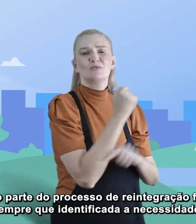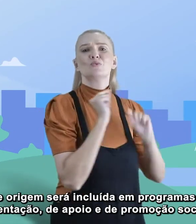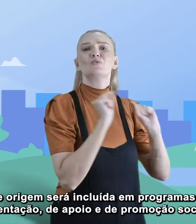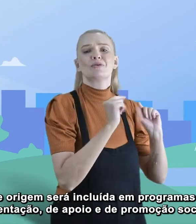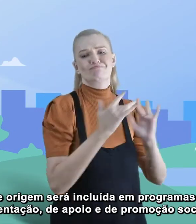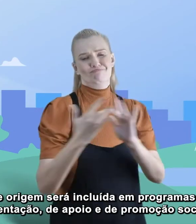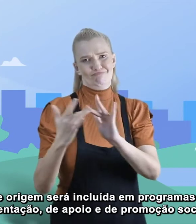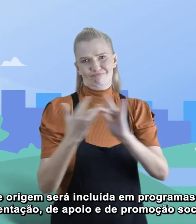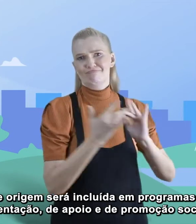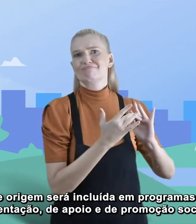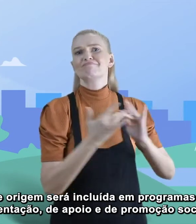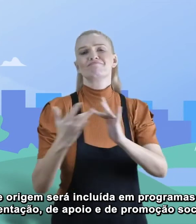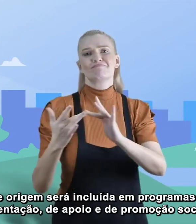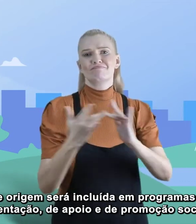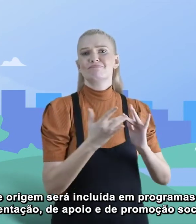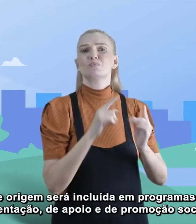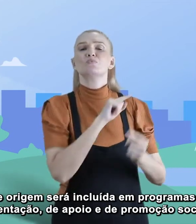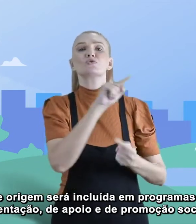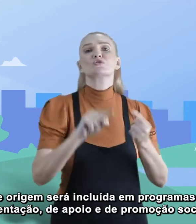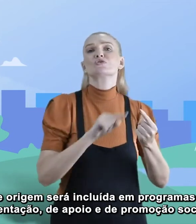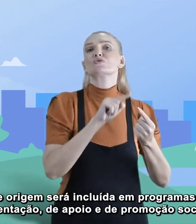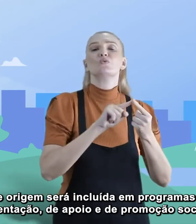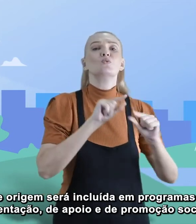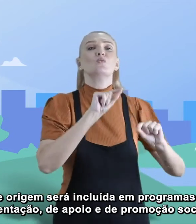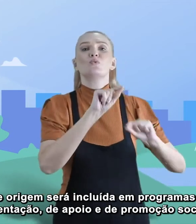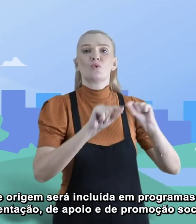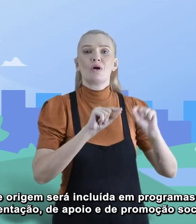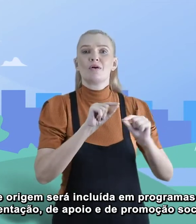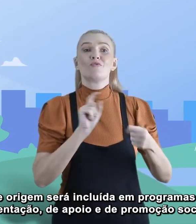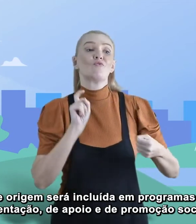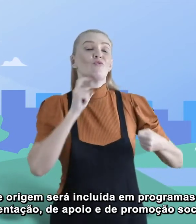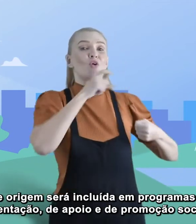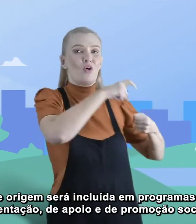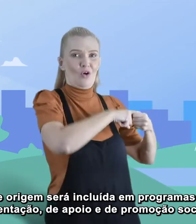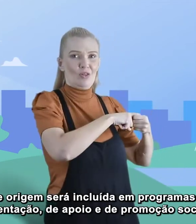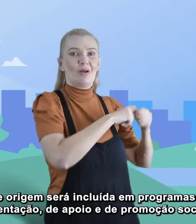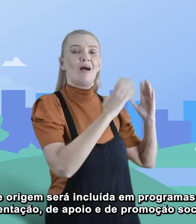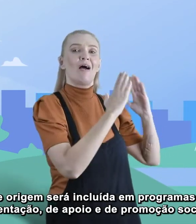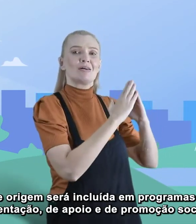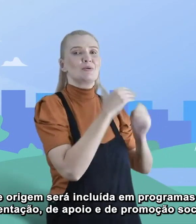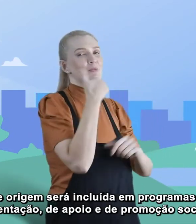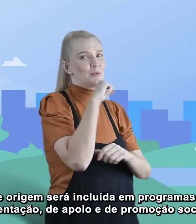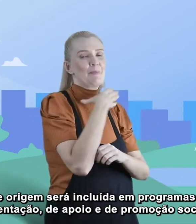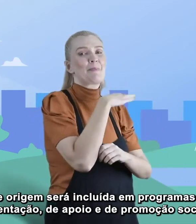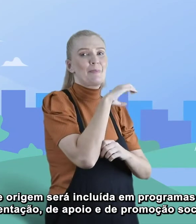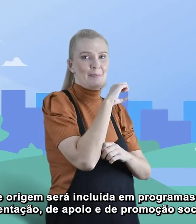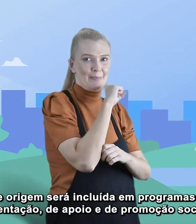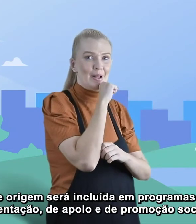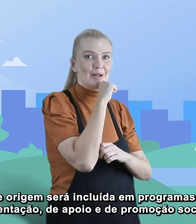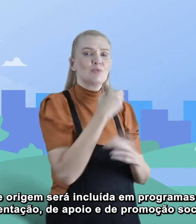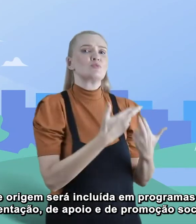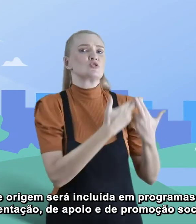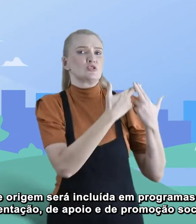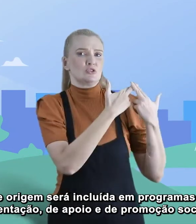a família de origem será incluída em programas oficiais de orientação, de apoio e de promoção social,